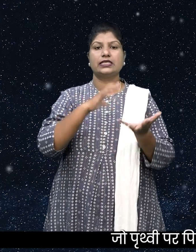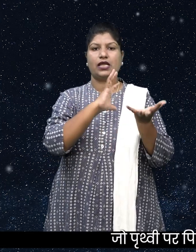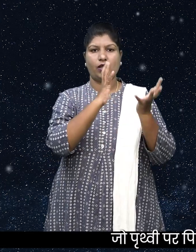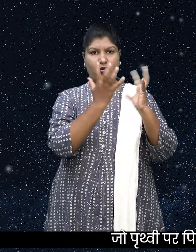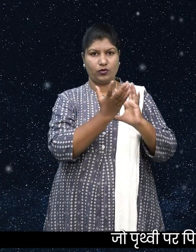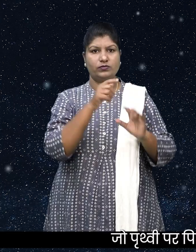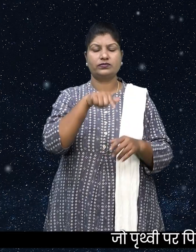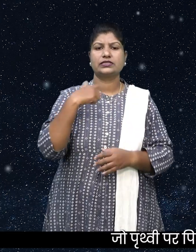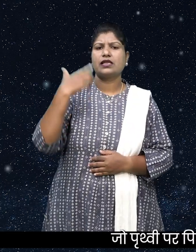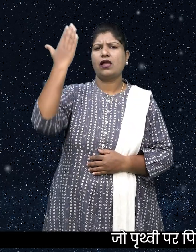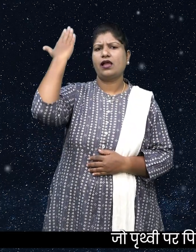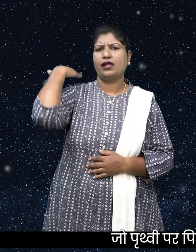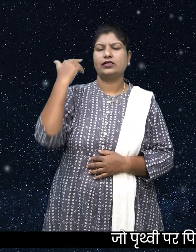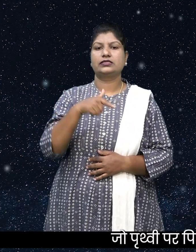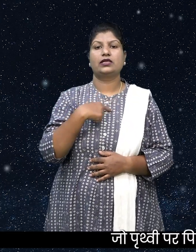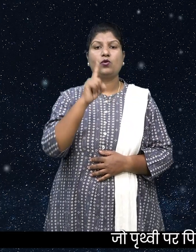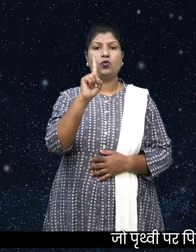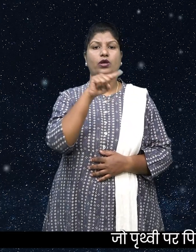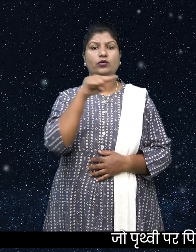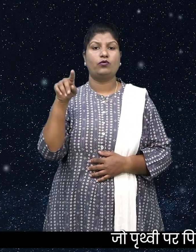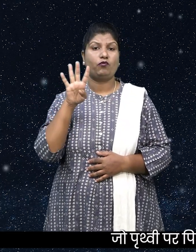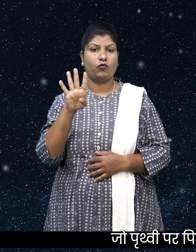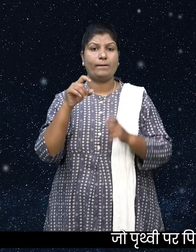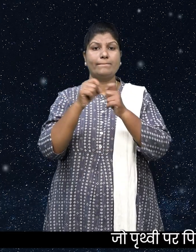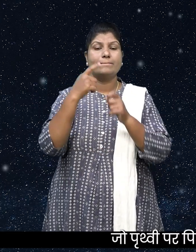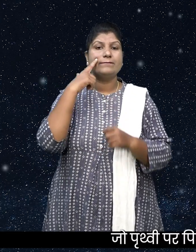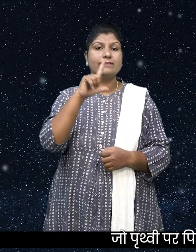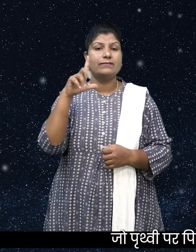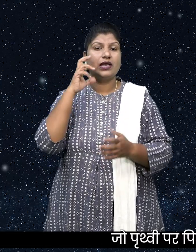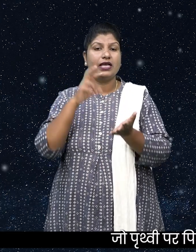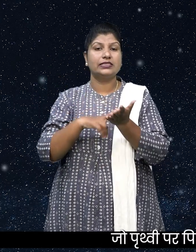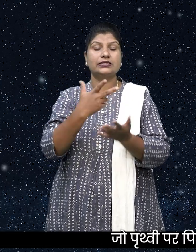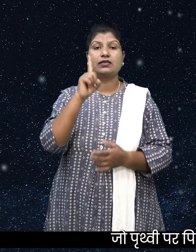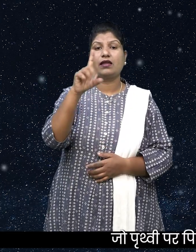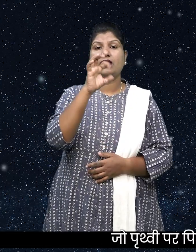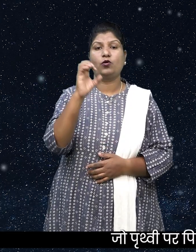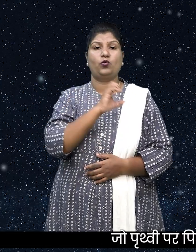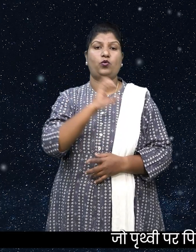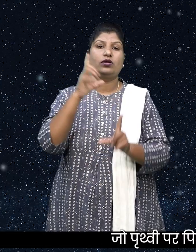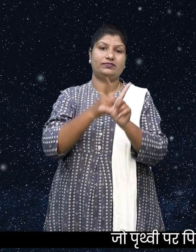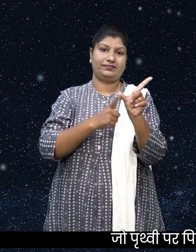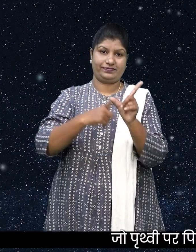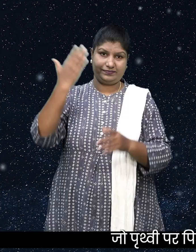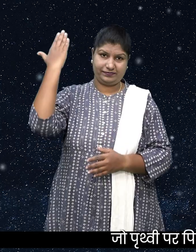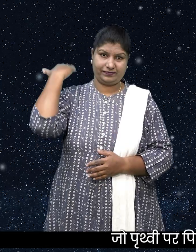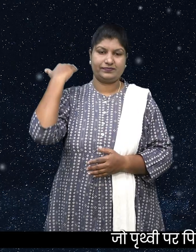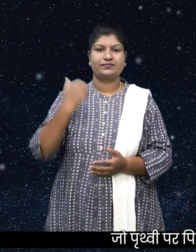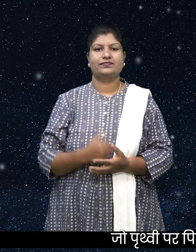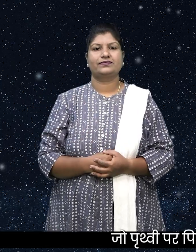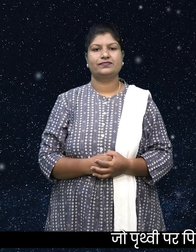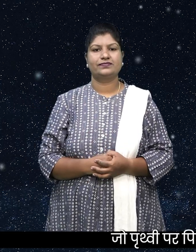जो पृथ्वी पर पिछले 1 से 4 अरब वर्षों में हो सकती थी।